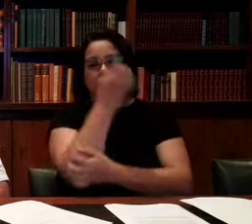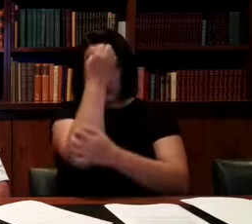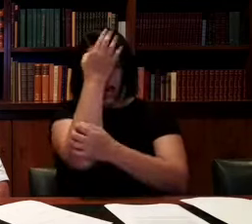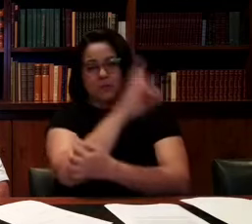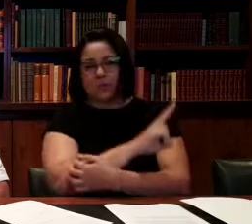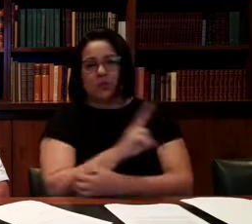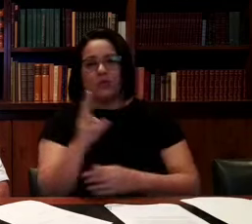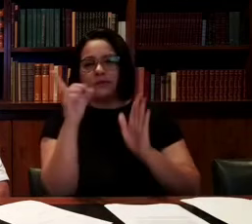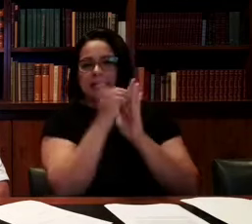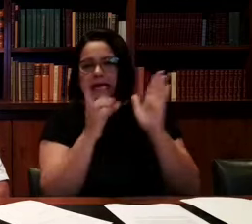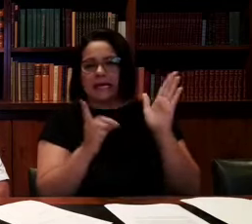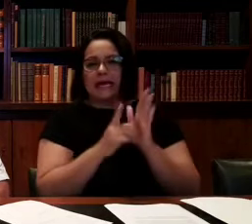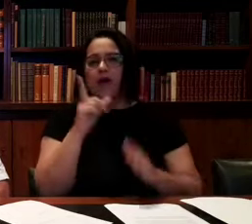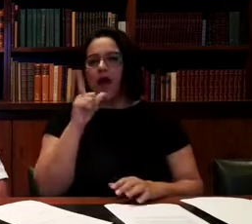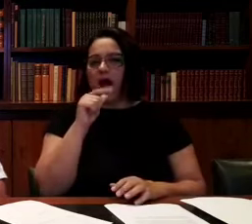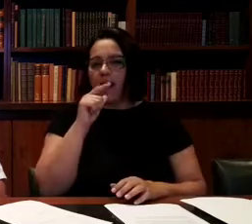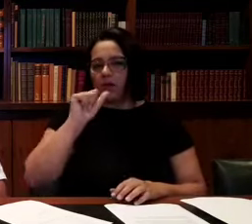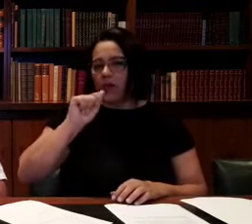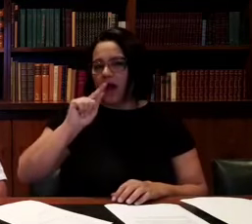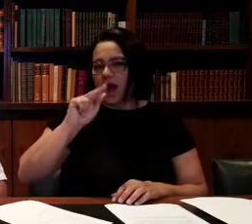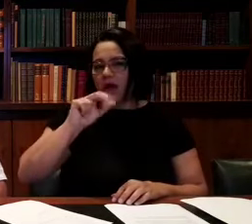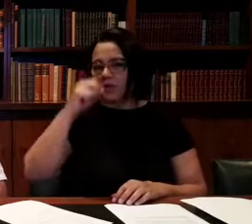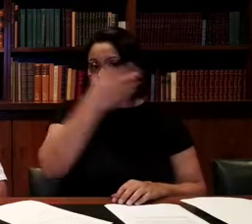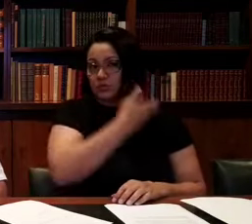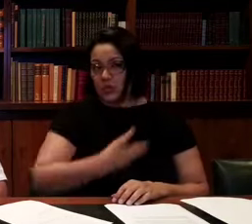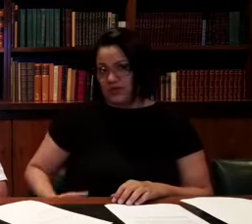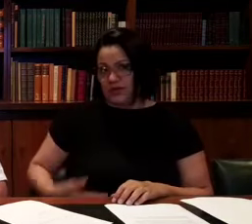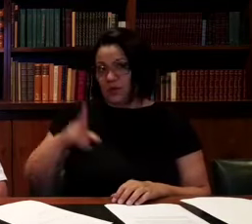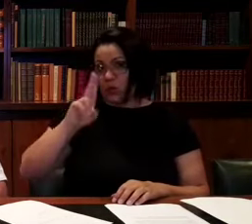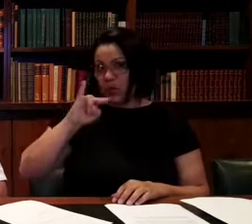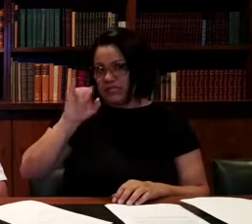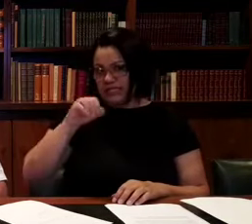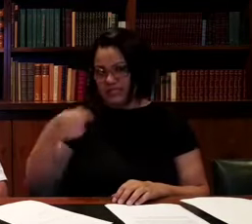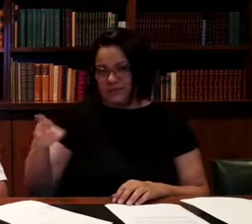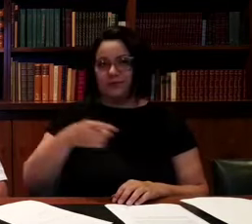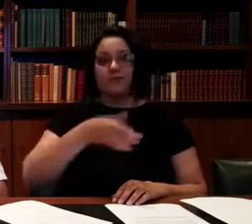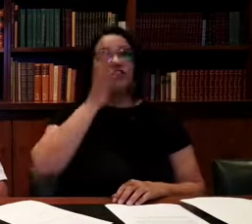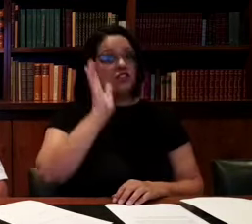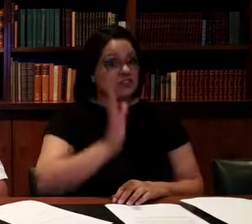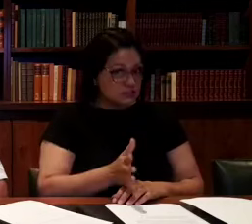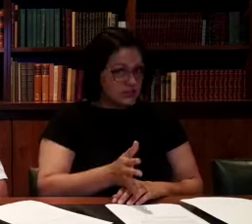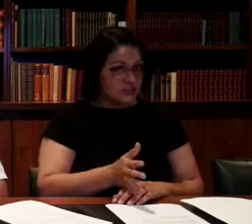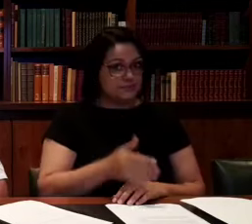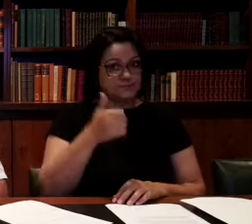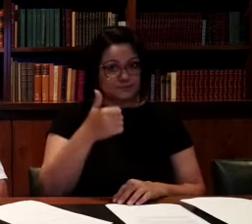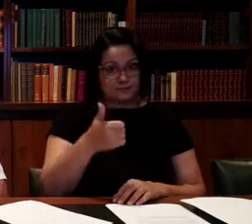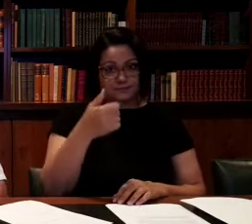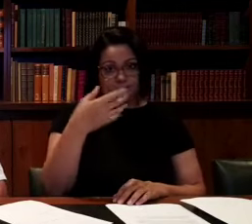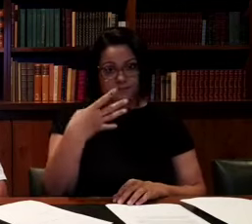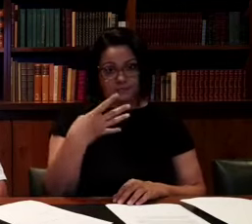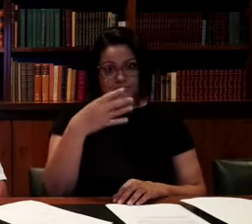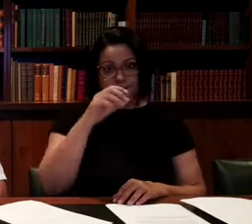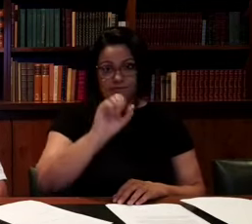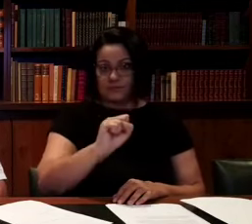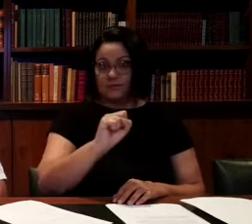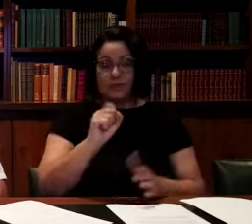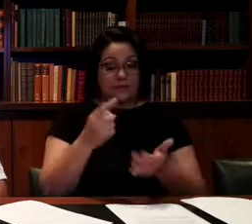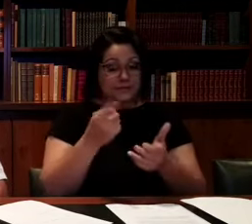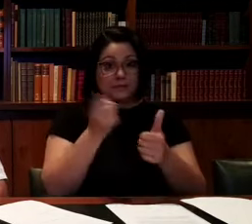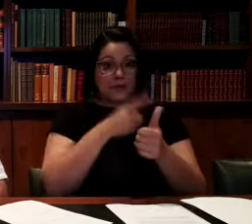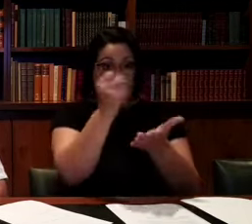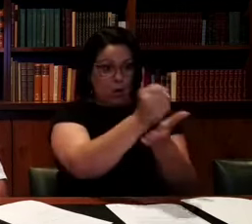decreto de águas da União né esse decreto Nós já estamos com cento e 148 primeiros